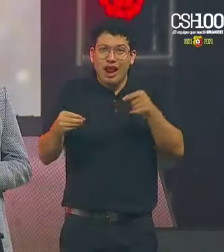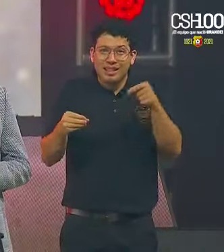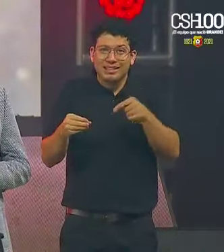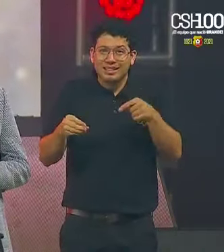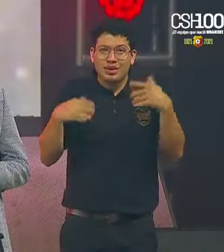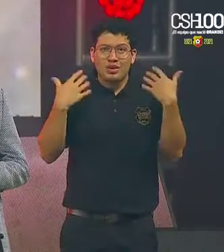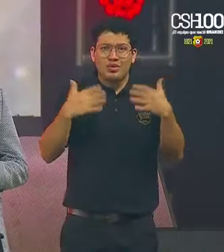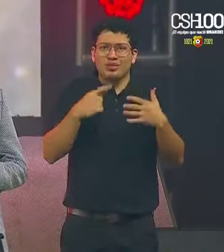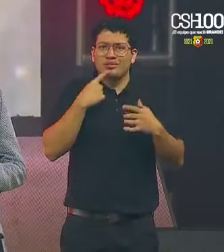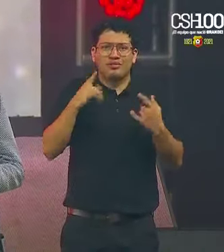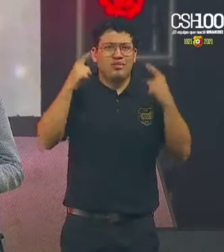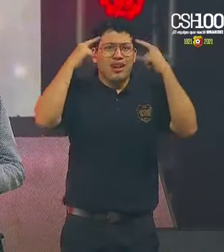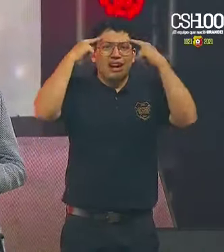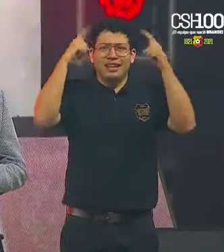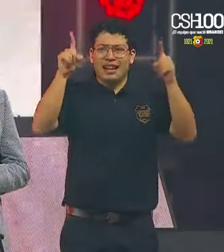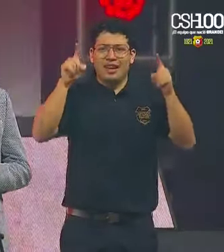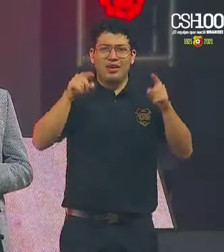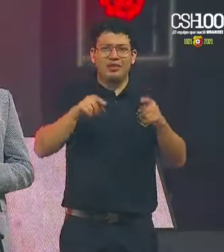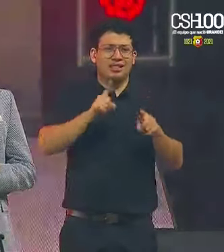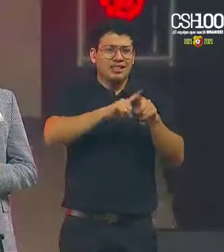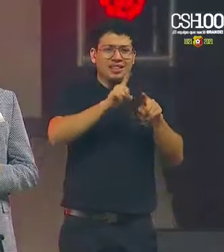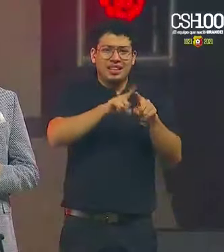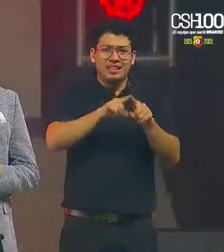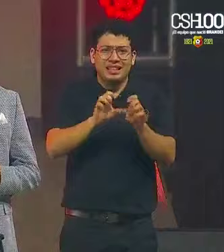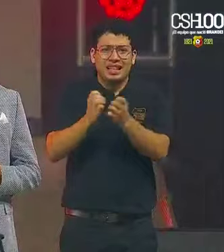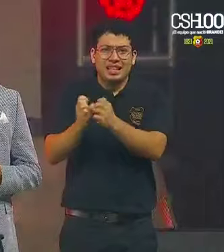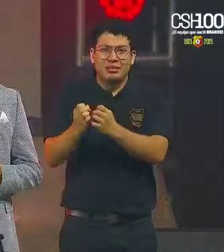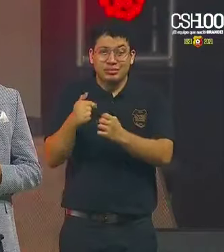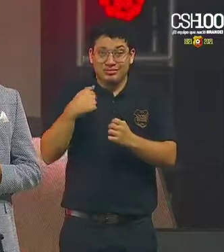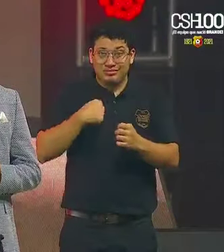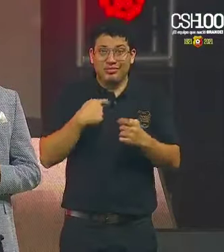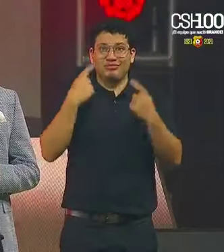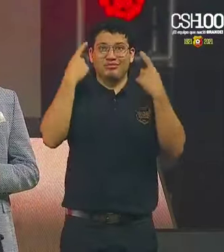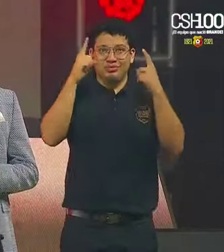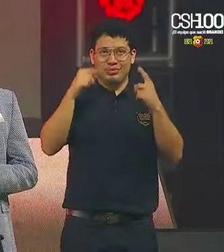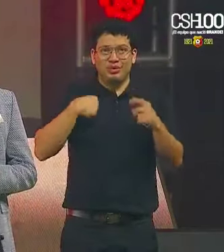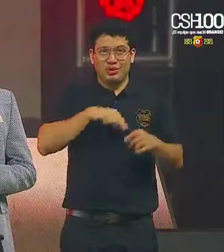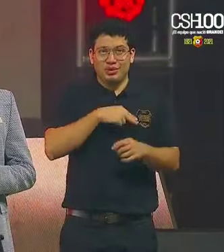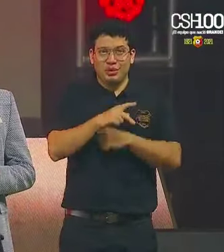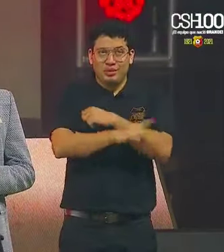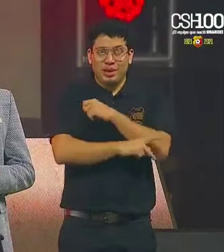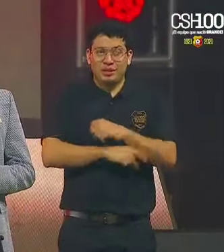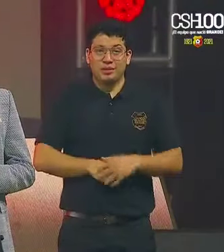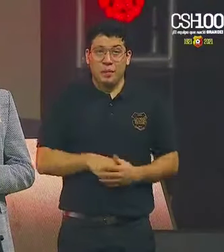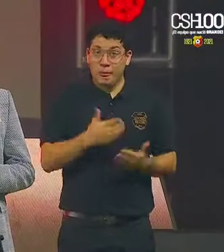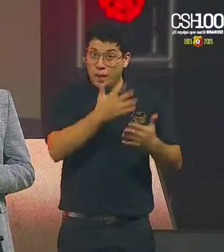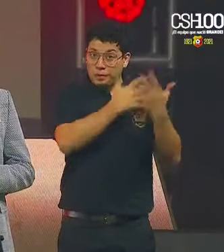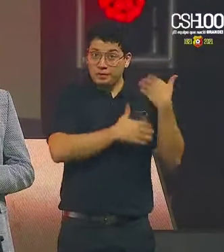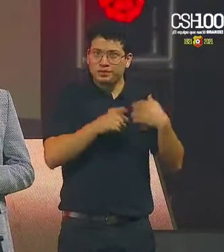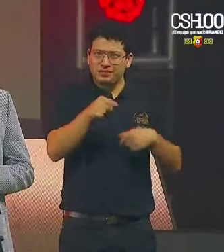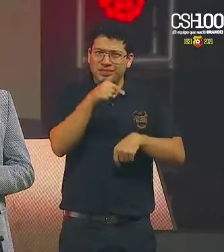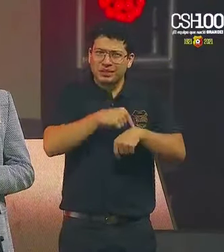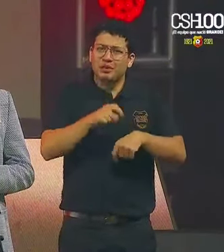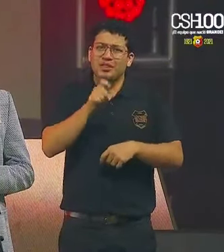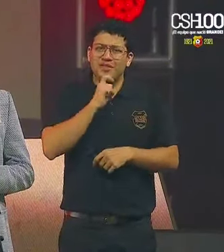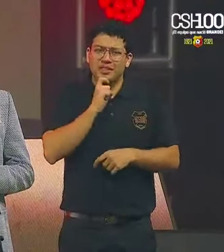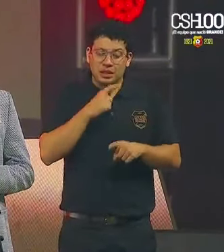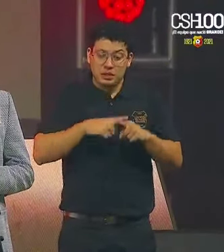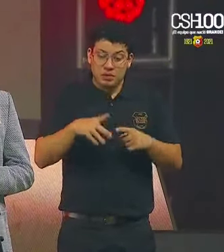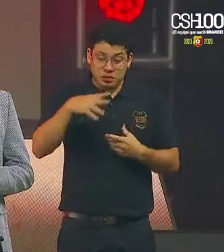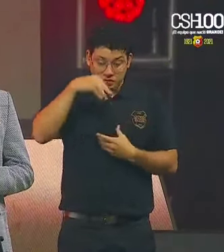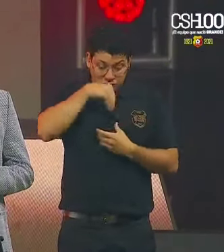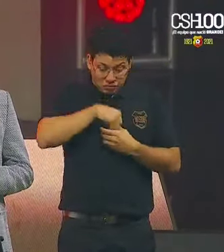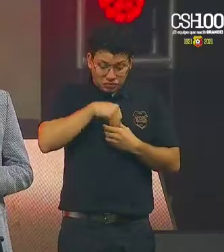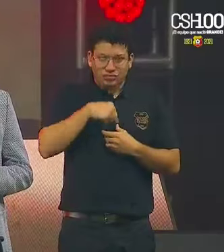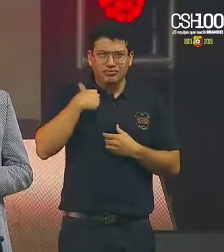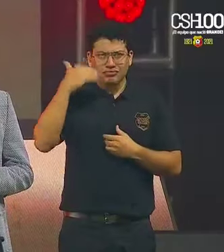récord en transacciones del club a club en nuestro país. Eran tiempos difíciles, pero en mis adentros sabía perfectamente